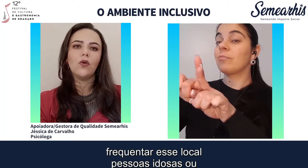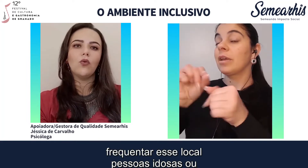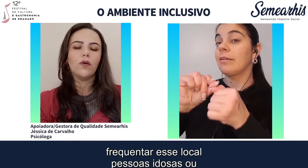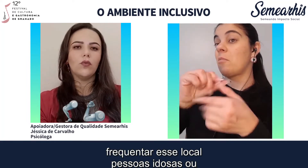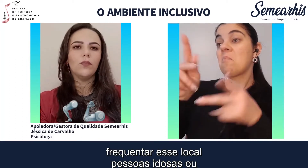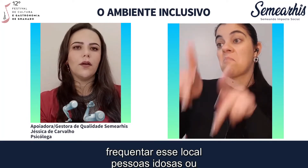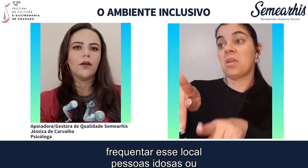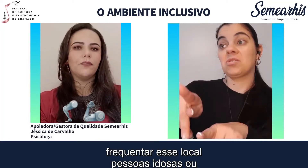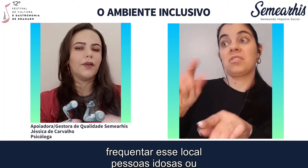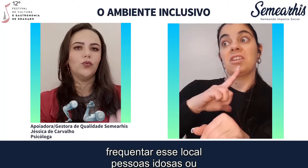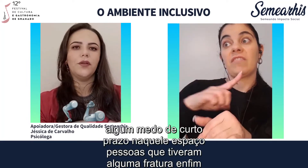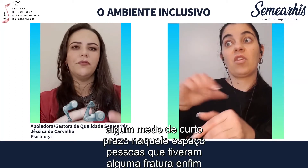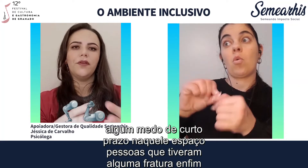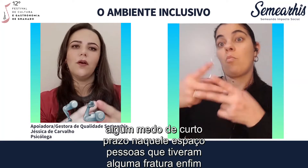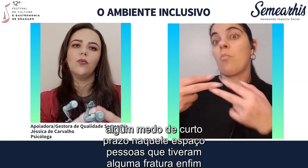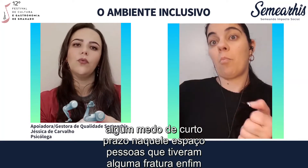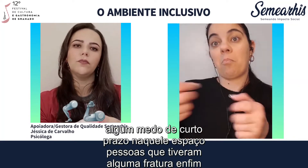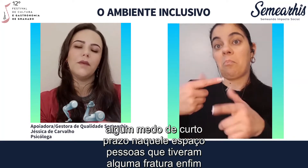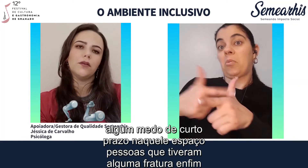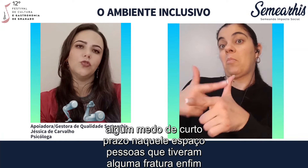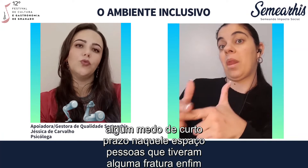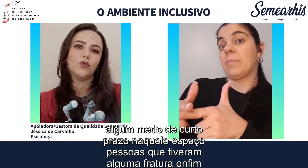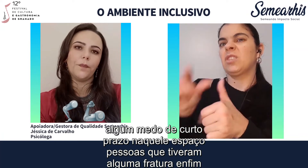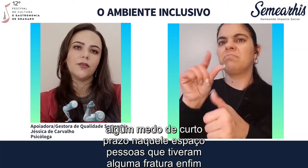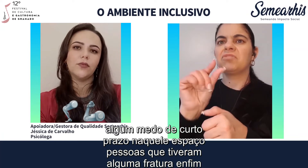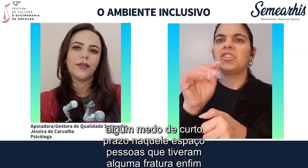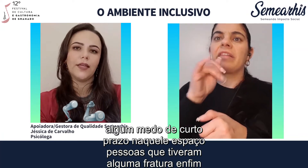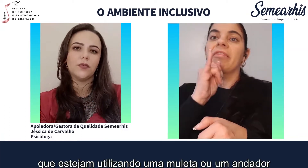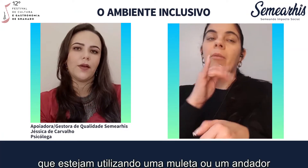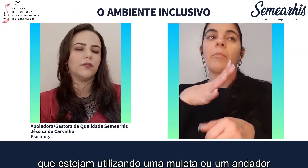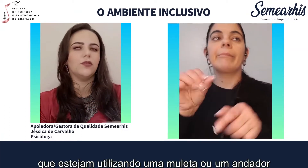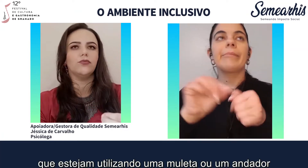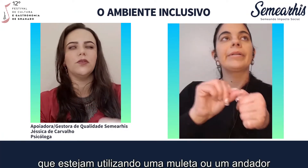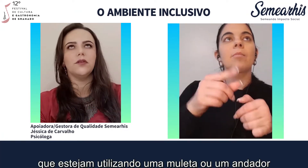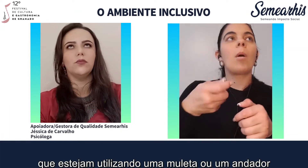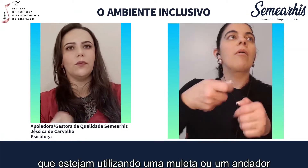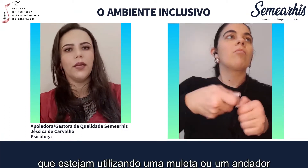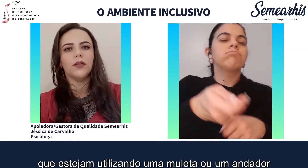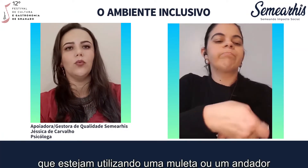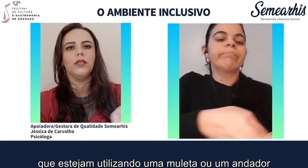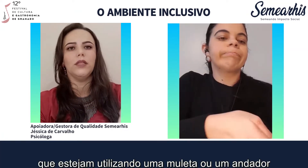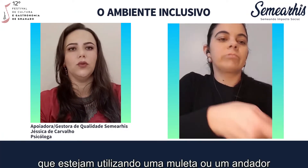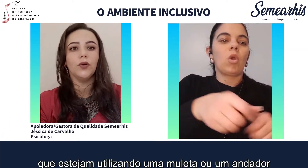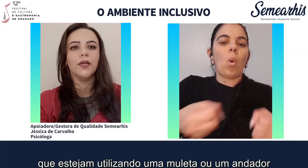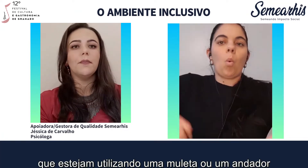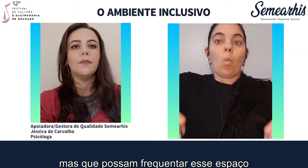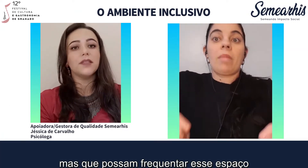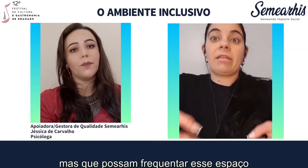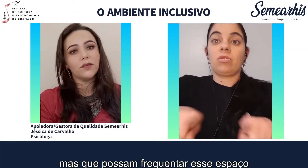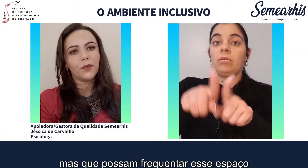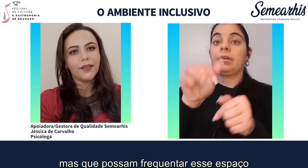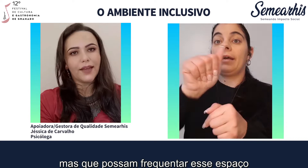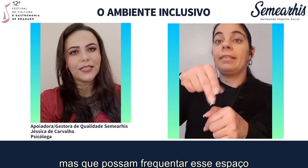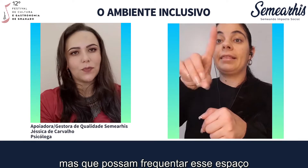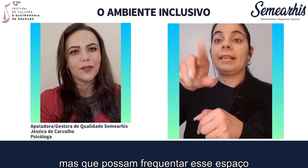tiveram alguma fratura, enfim, algo de curto prazo naquele espaço, que estejam utilizando uma muleta, um andador, mas que